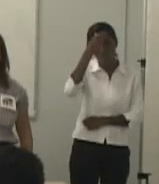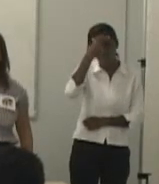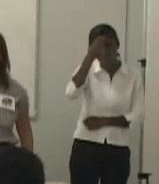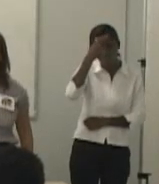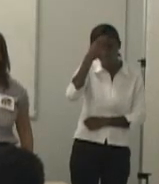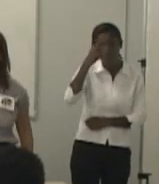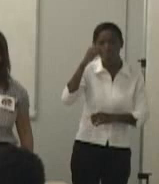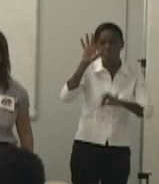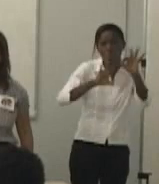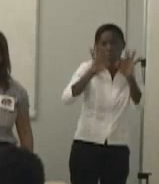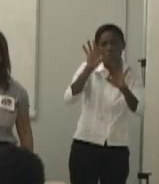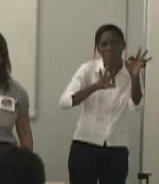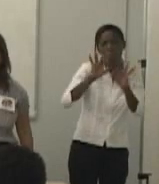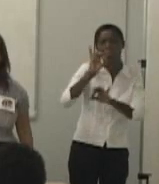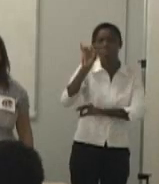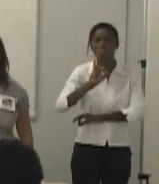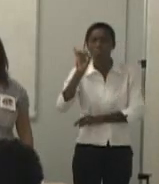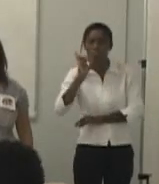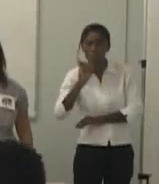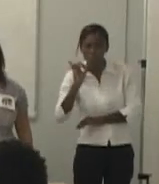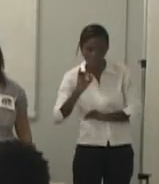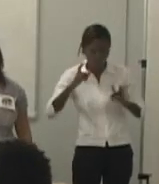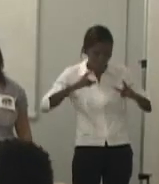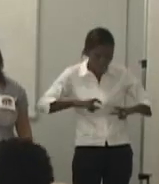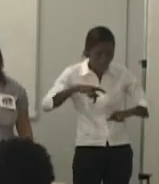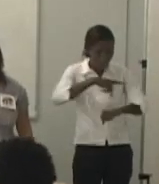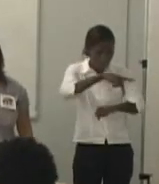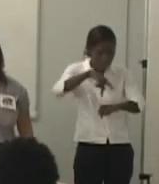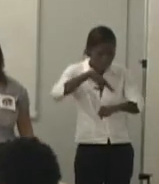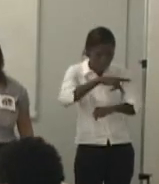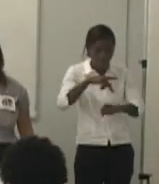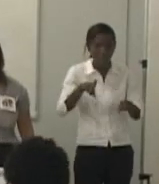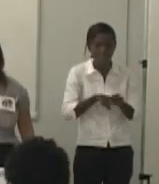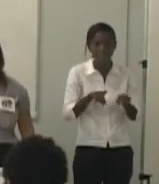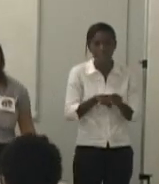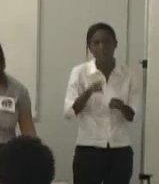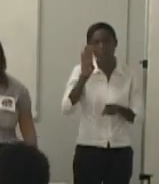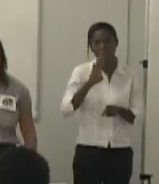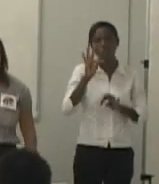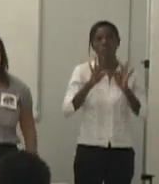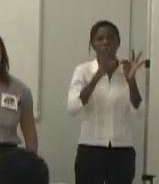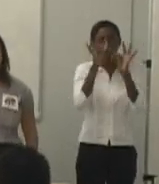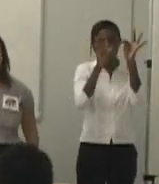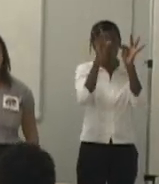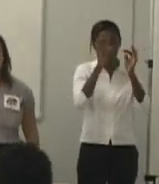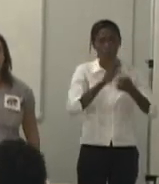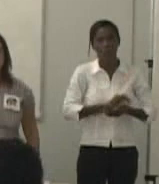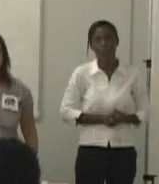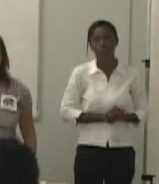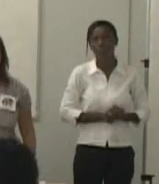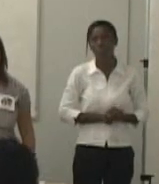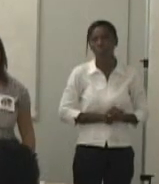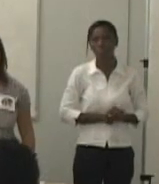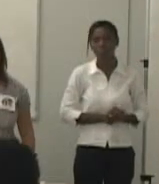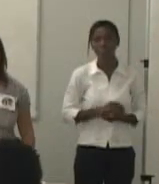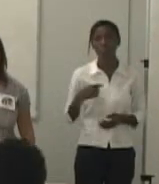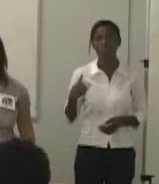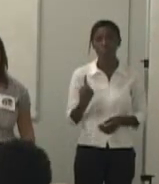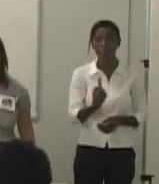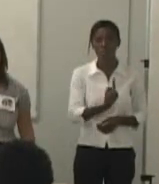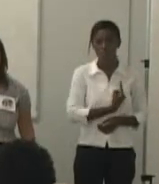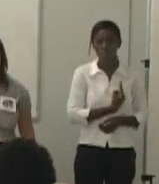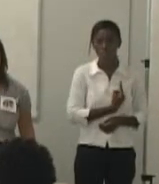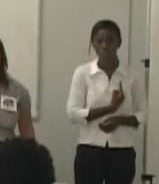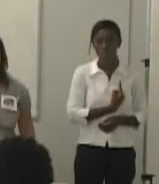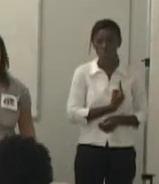importantes paraa região e pro país como é a questão da biotecnologia eh nós eh